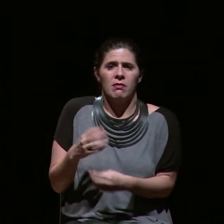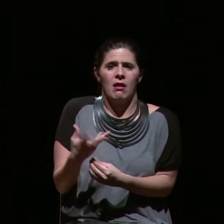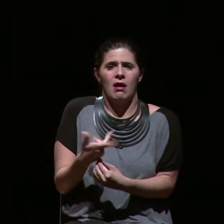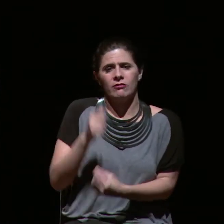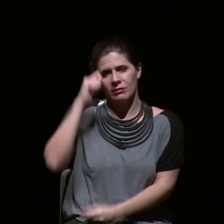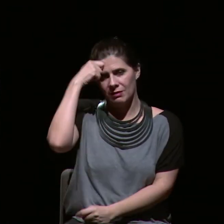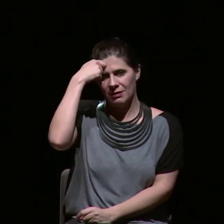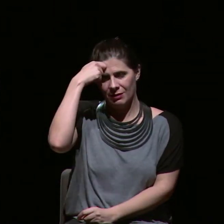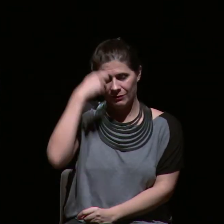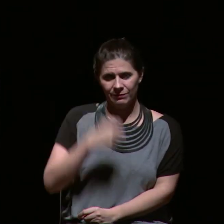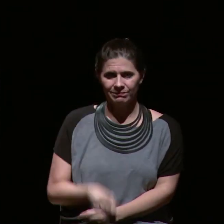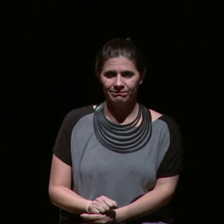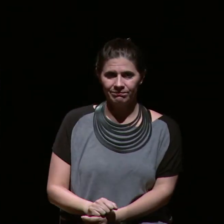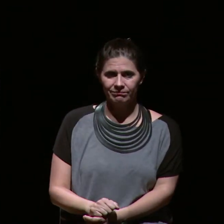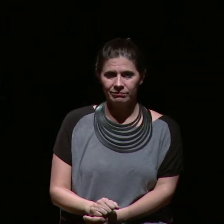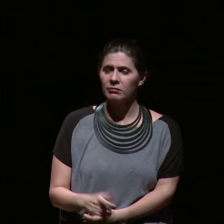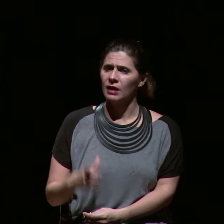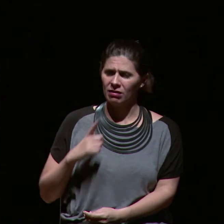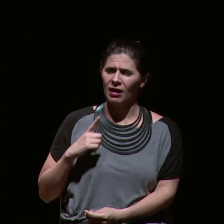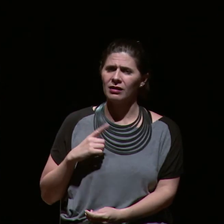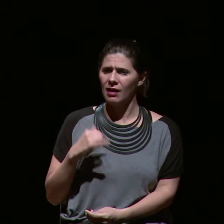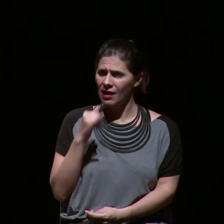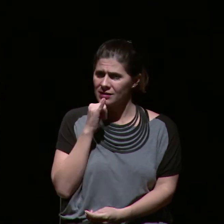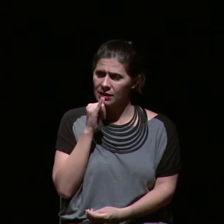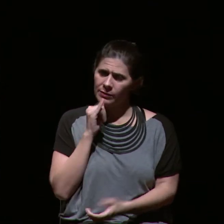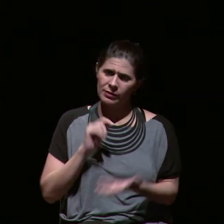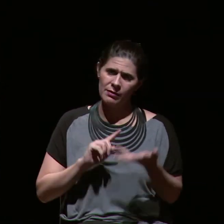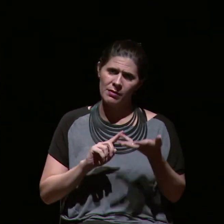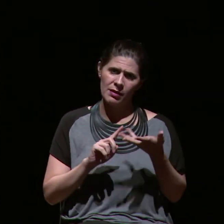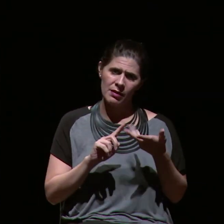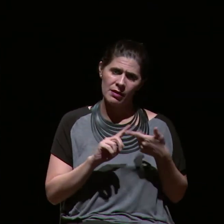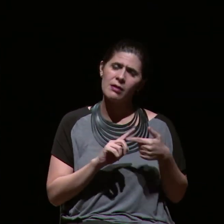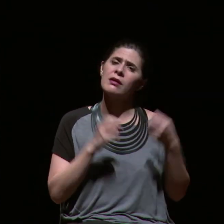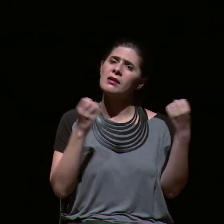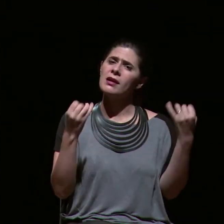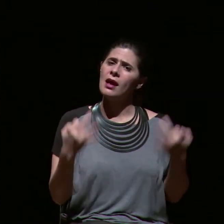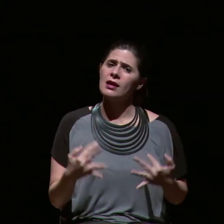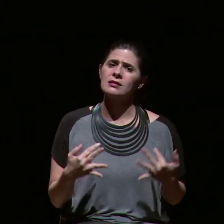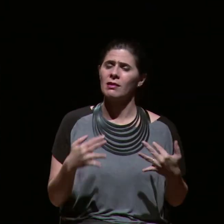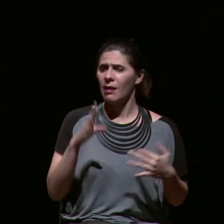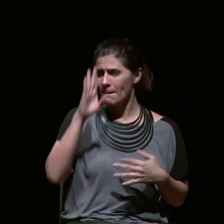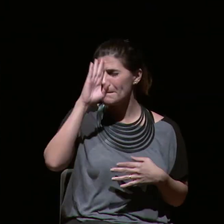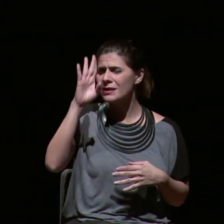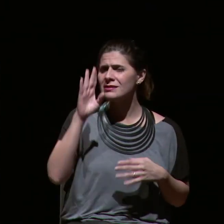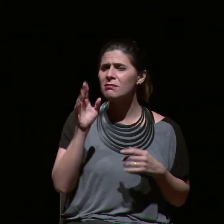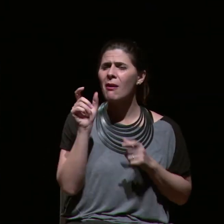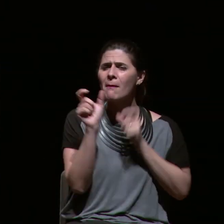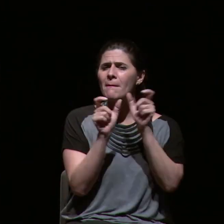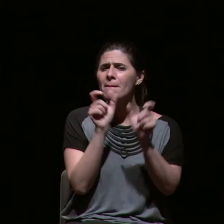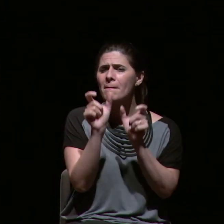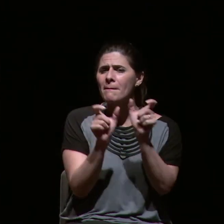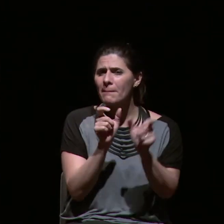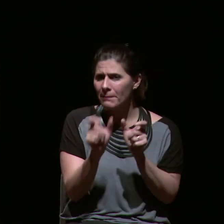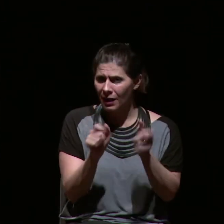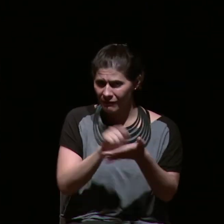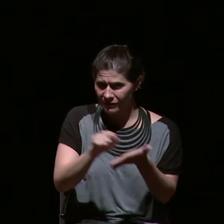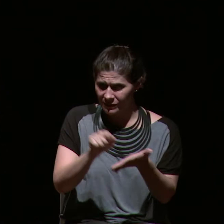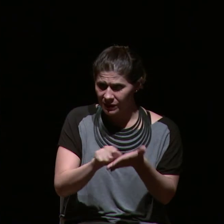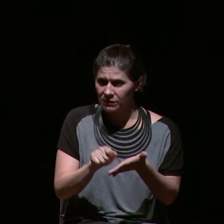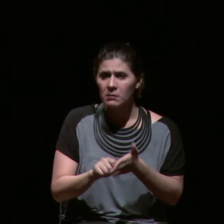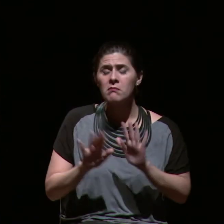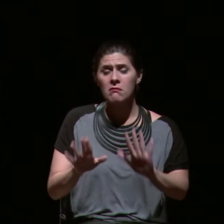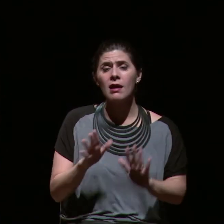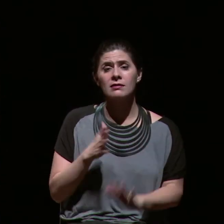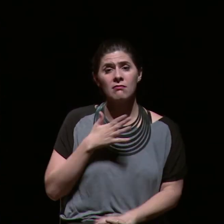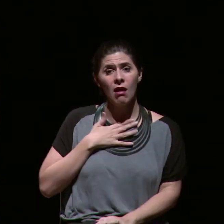Embora os exemplos que eu tenho elencado durante esta fala façam referência majoritariamente ao universo da palavra escrita, meu intuito foi oferecer diferentes ângulos